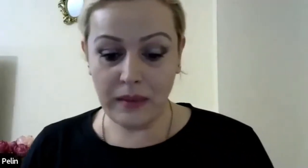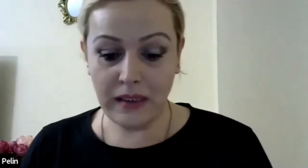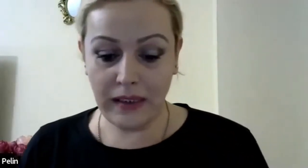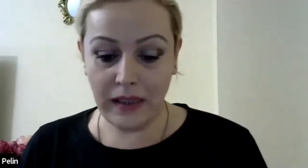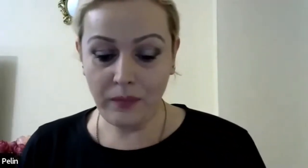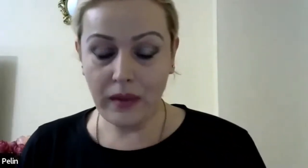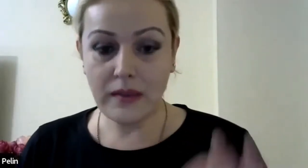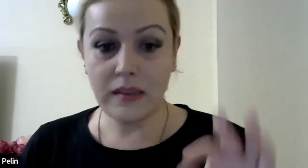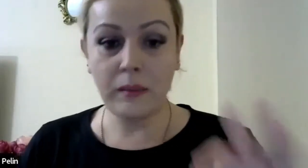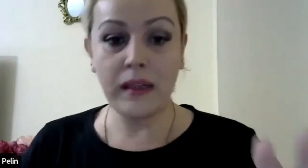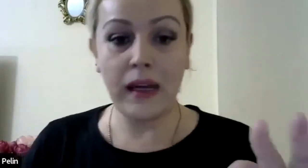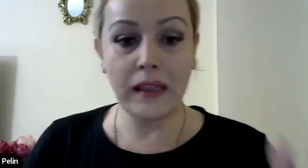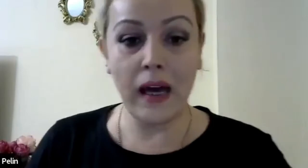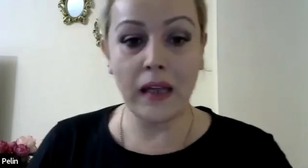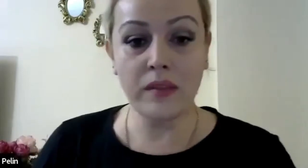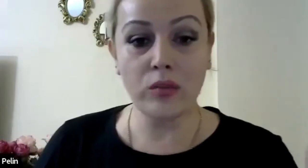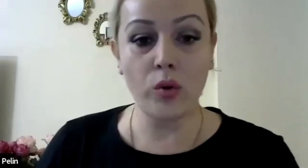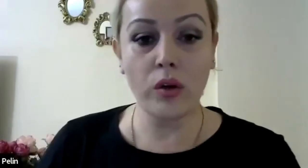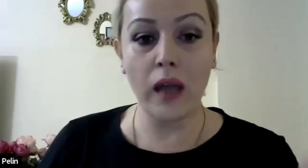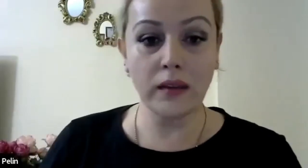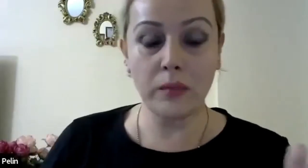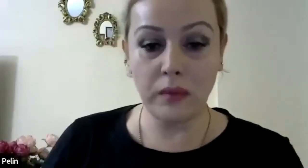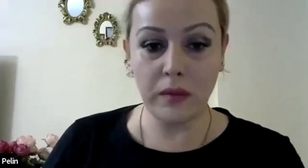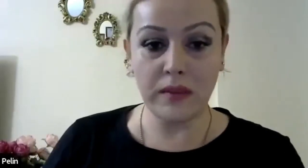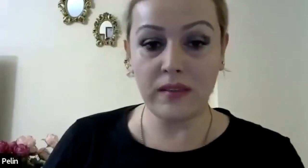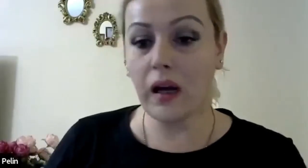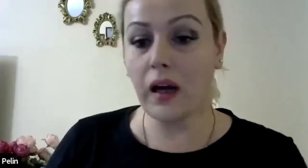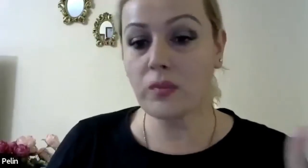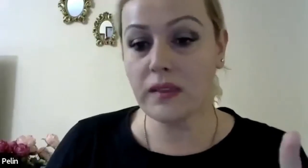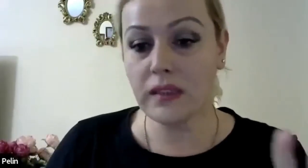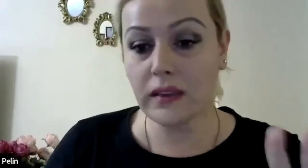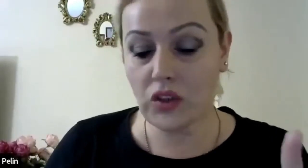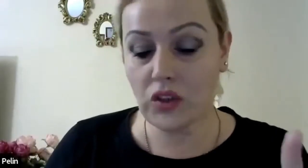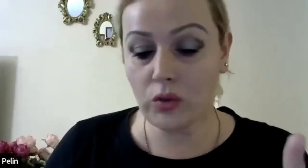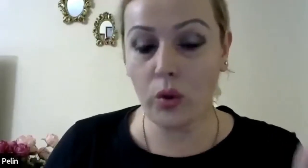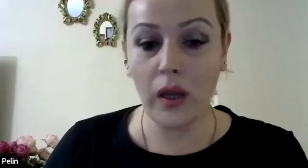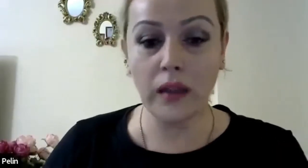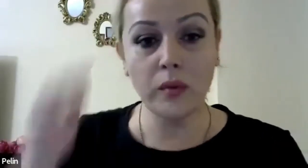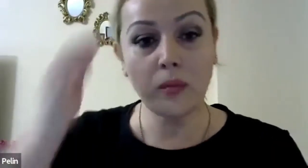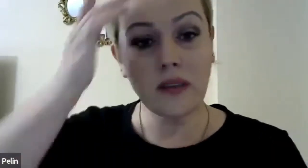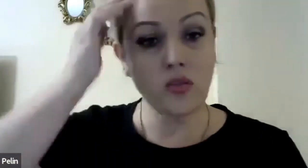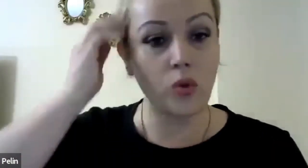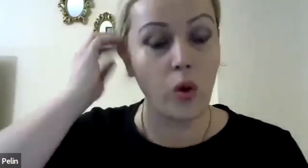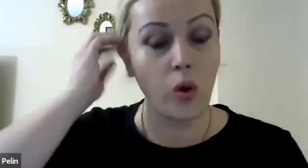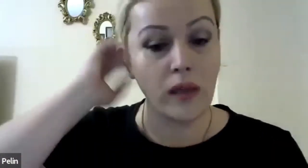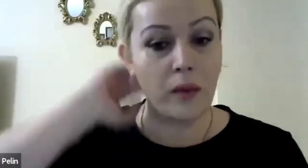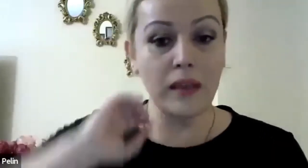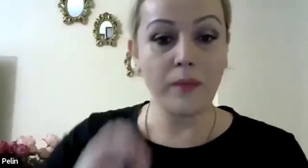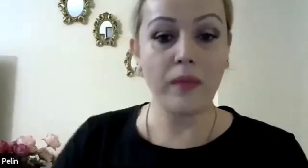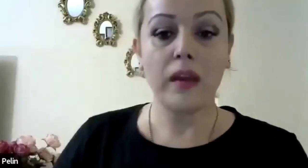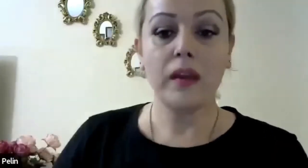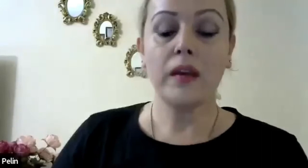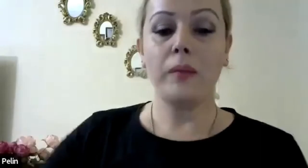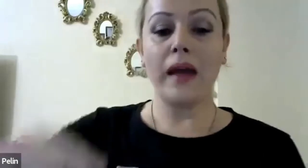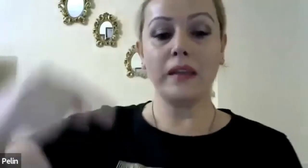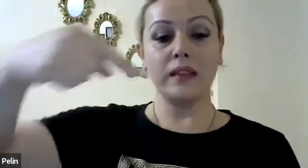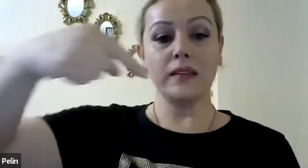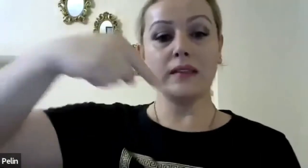zamirlere. Zamirler kendimizi doğru anlatabilmemiz ve karşımızdaki kişiyi doğru anlamamız için önemli. Ben demek